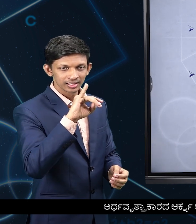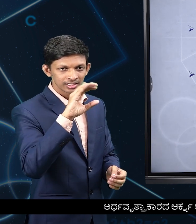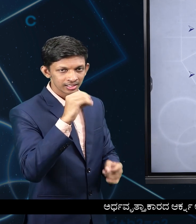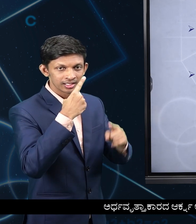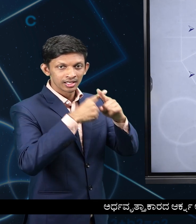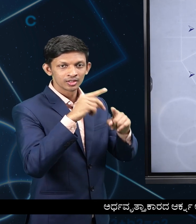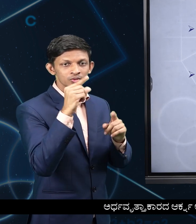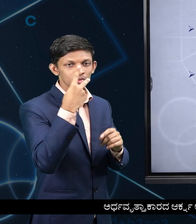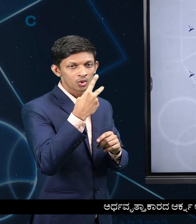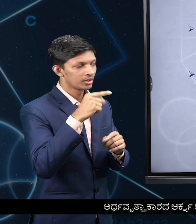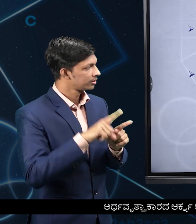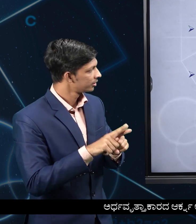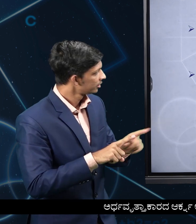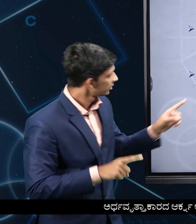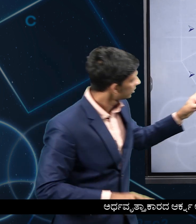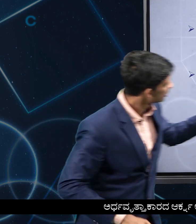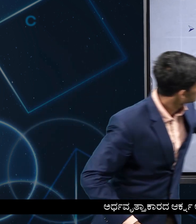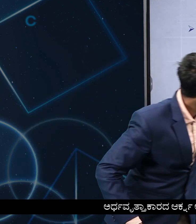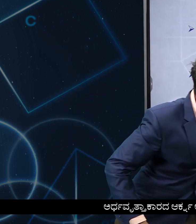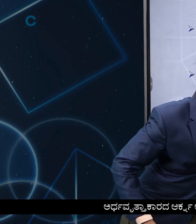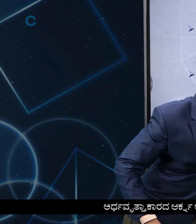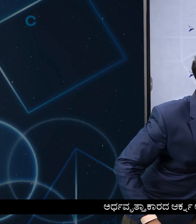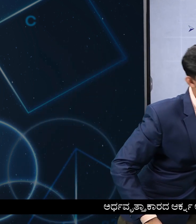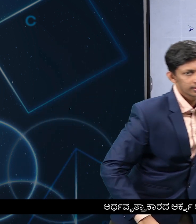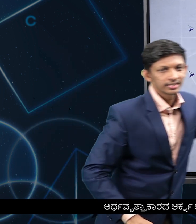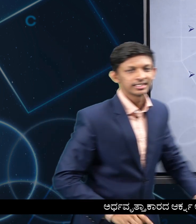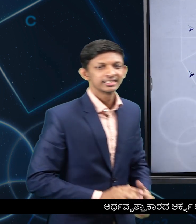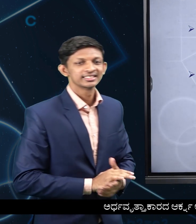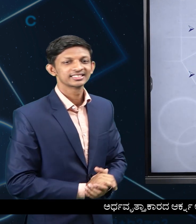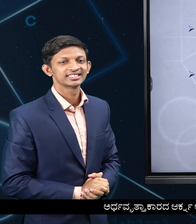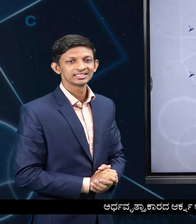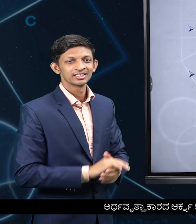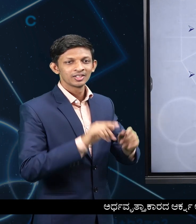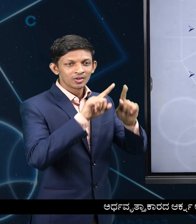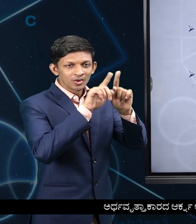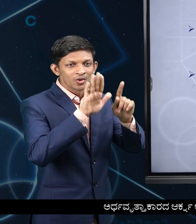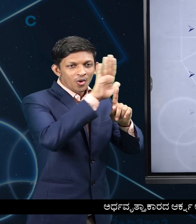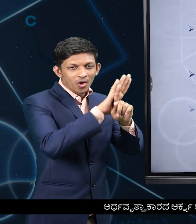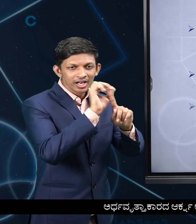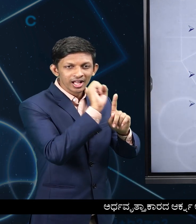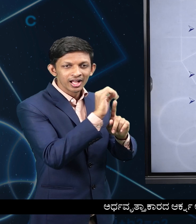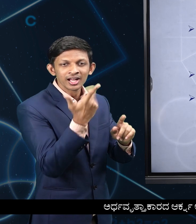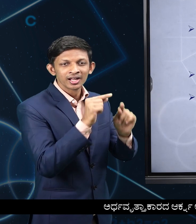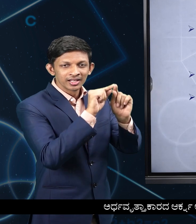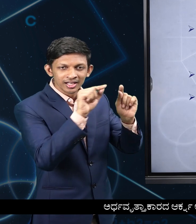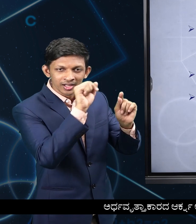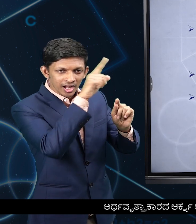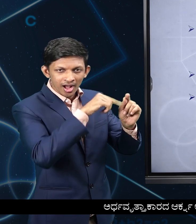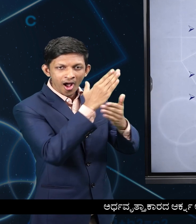= 1/2 ಇಂಟು 2πr = 180 ಡಿಗ್ರಿ / 360 ಡಿಗ್ರಿ ಇಂಟು 2πr